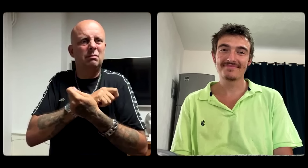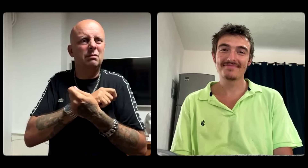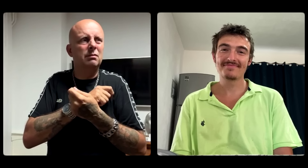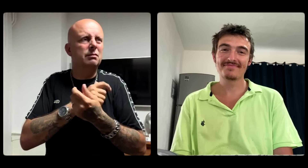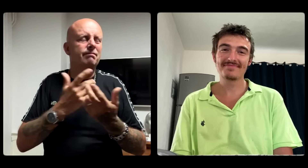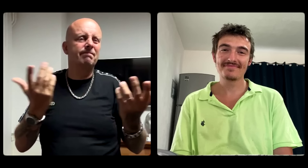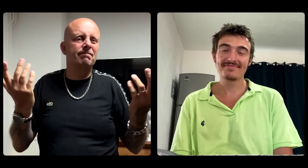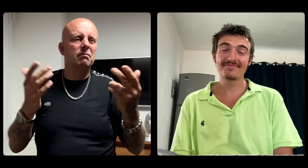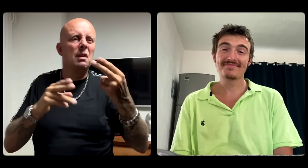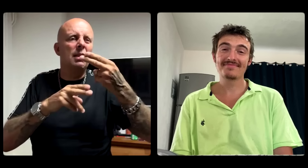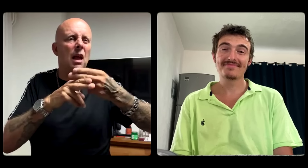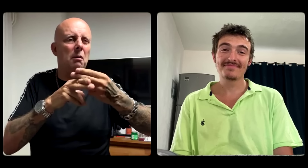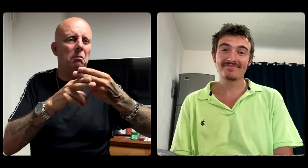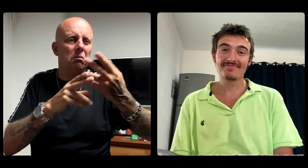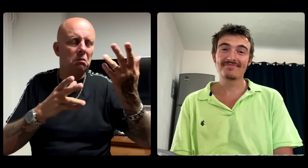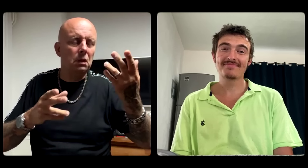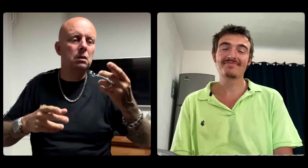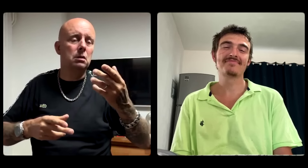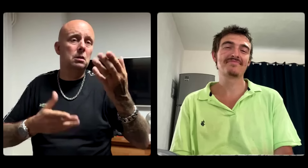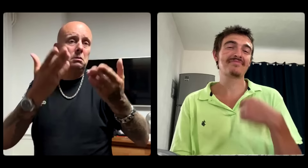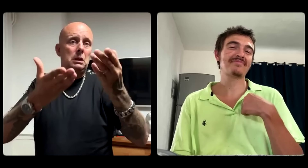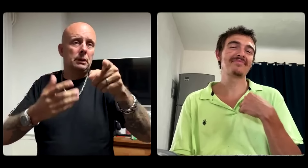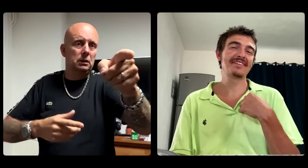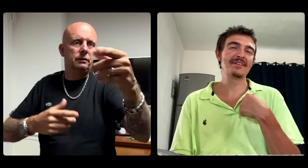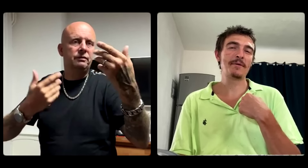Gewoon geen lantaarn vallen.